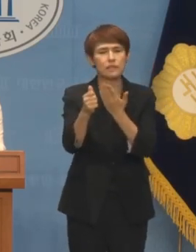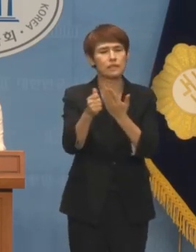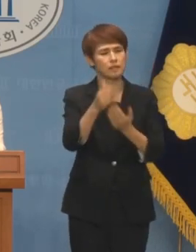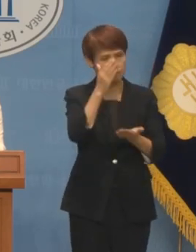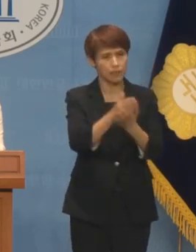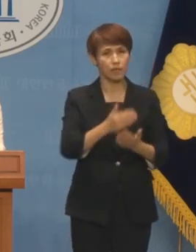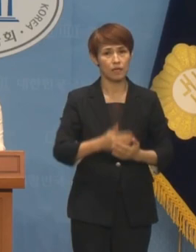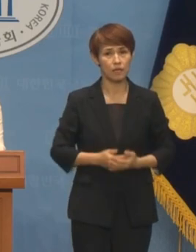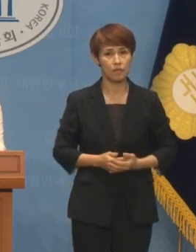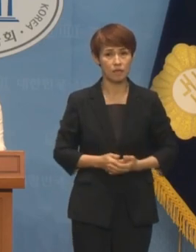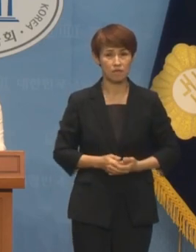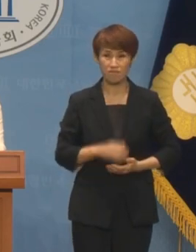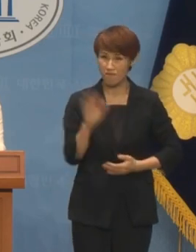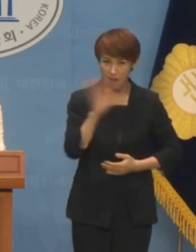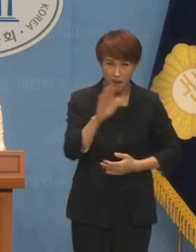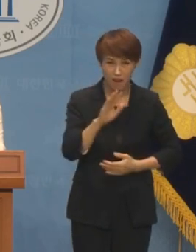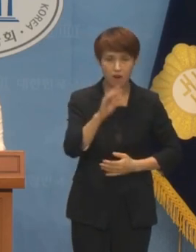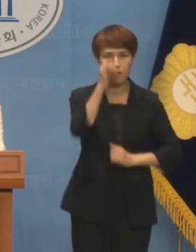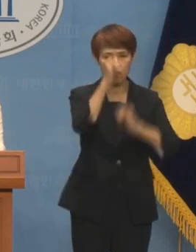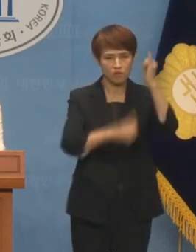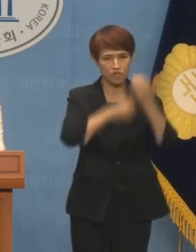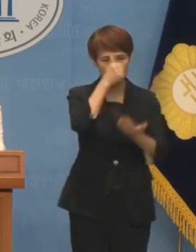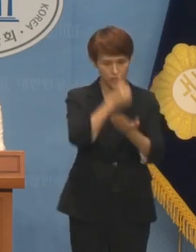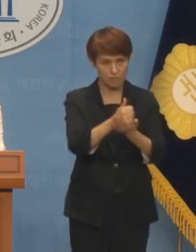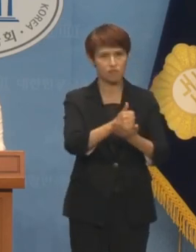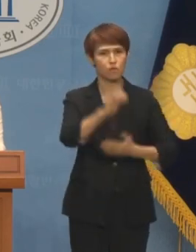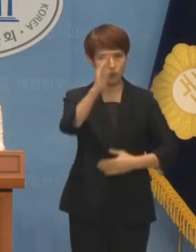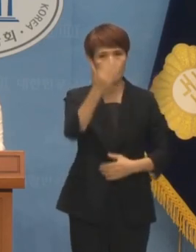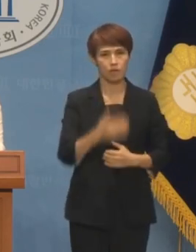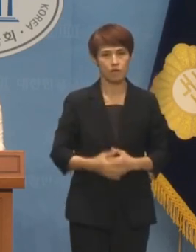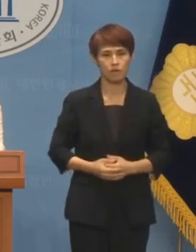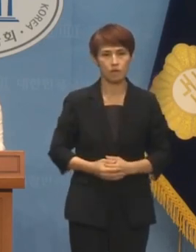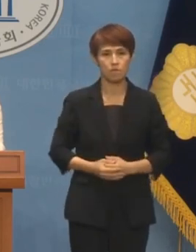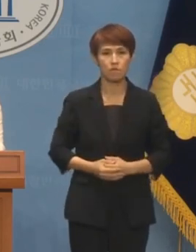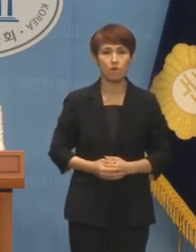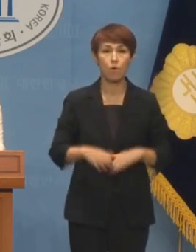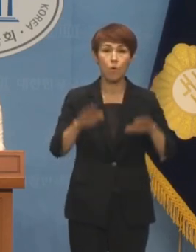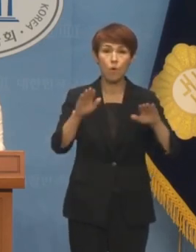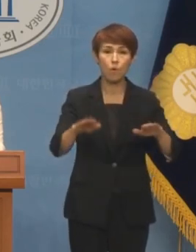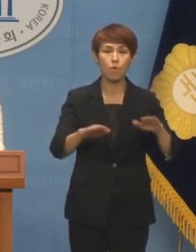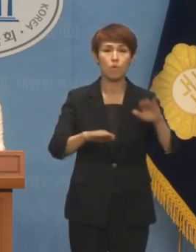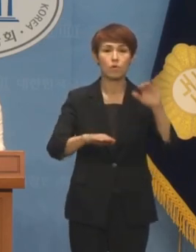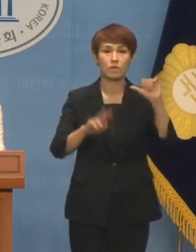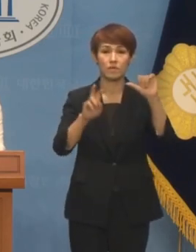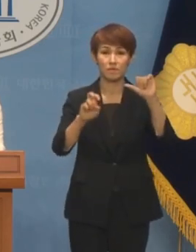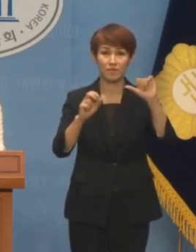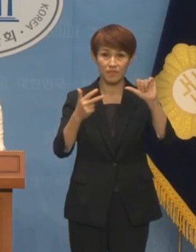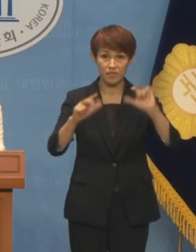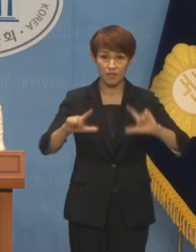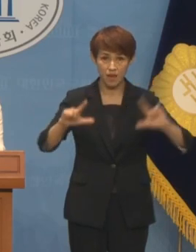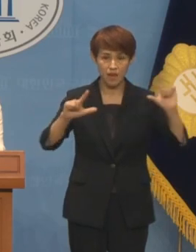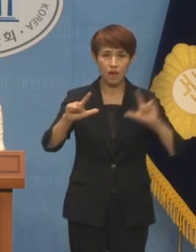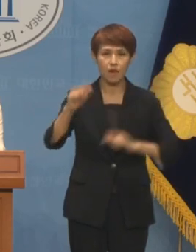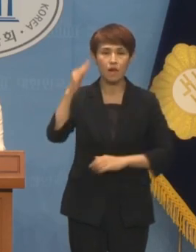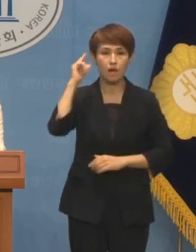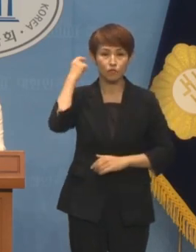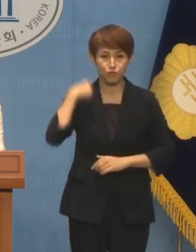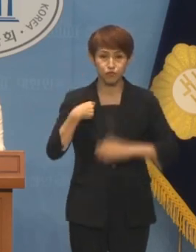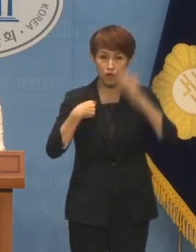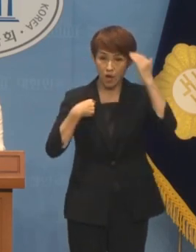것입니다. 오는 26, 27일 서울에서 한중일 3국 정상회의가